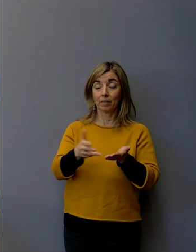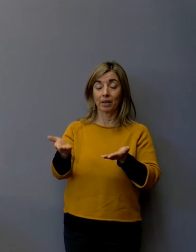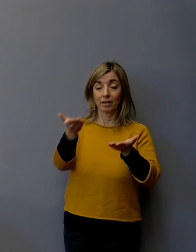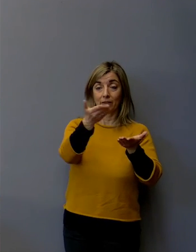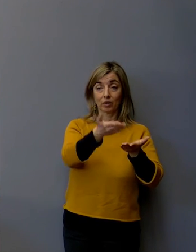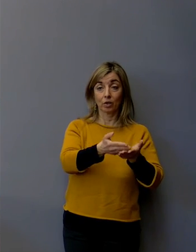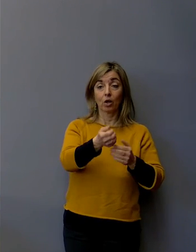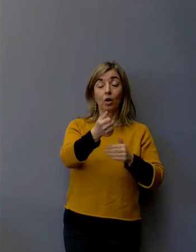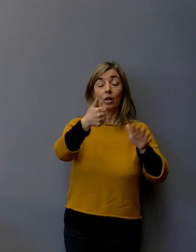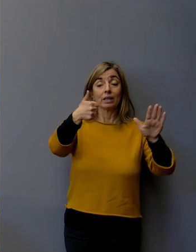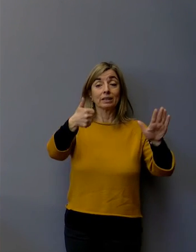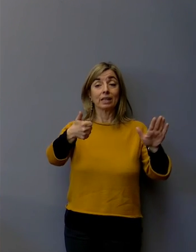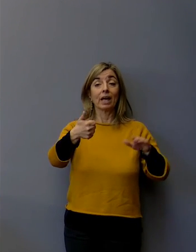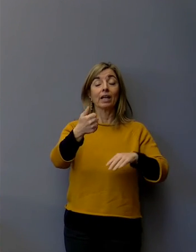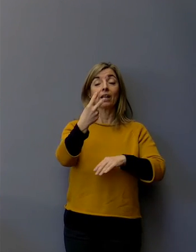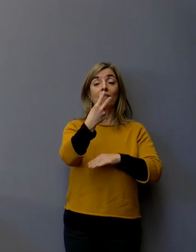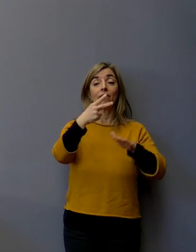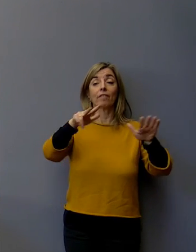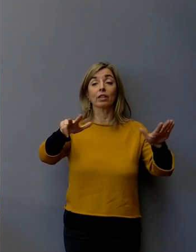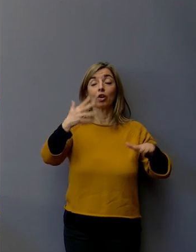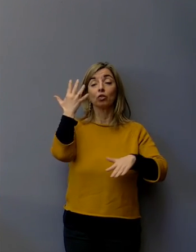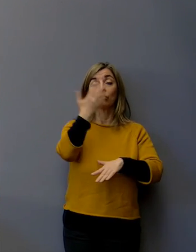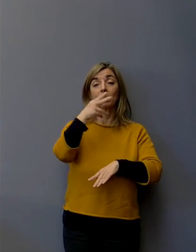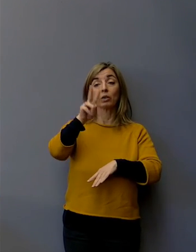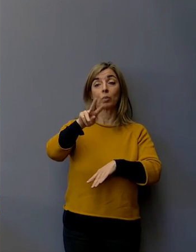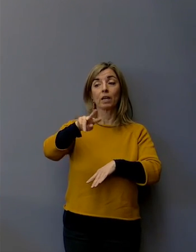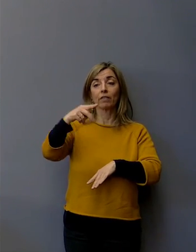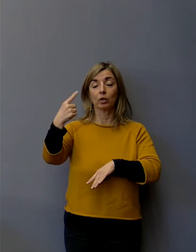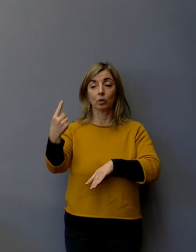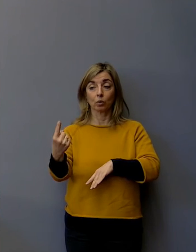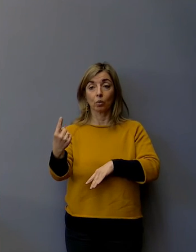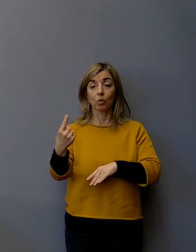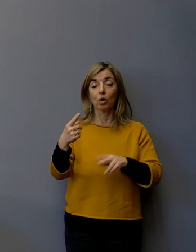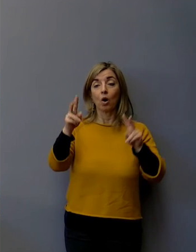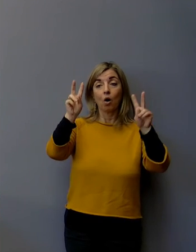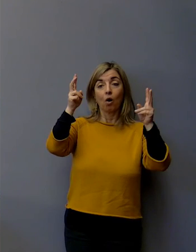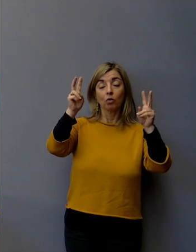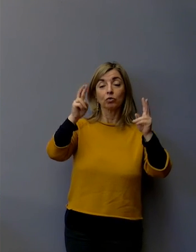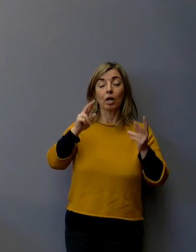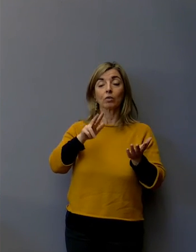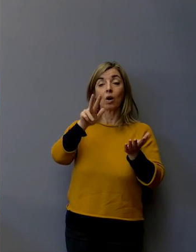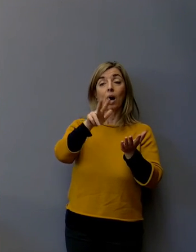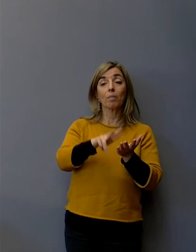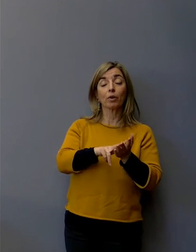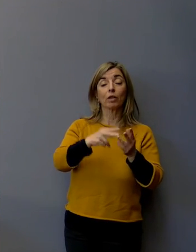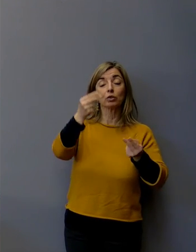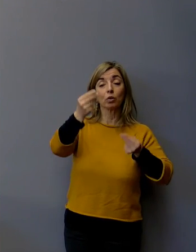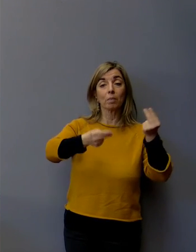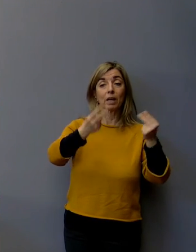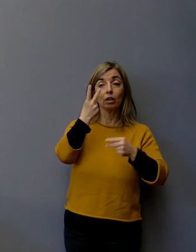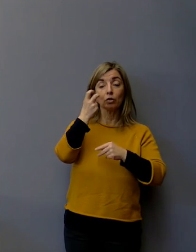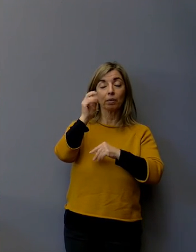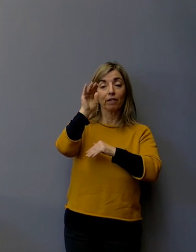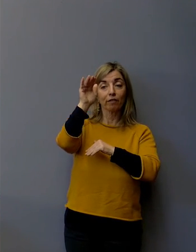28 febbraio 2000 21 avente ad oggetto l'approvazione del bilancio di previsione 2021 2000